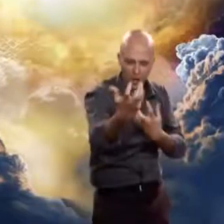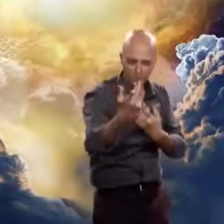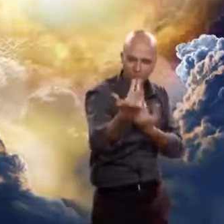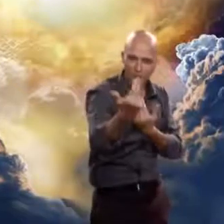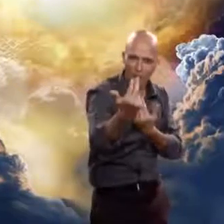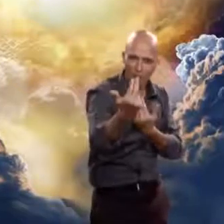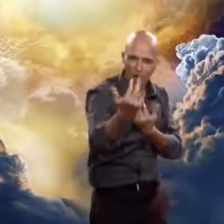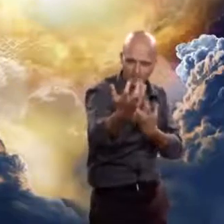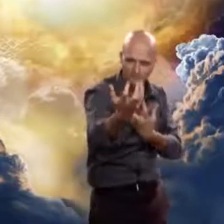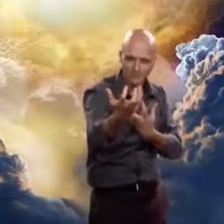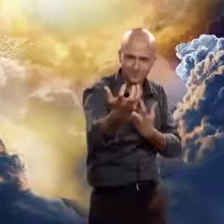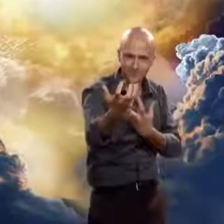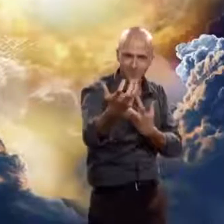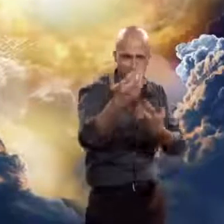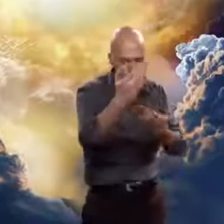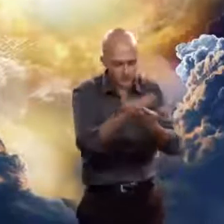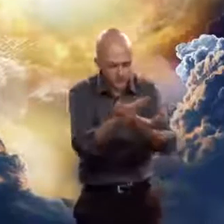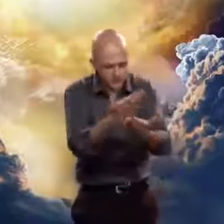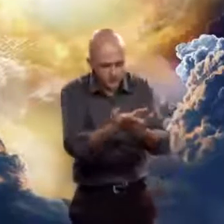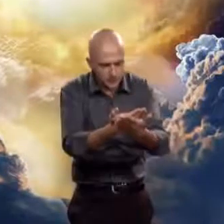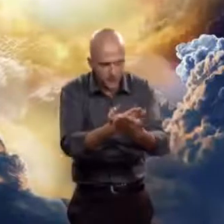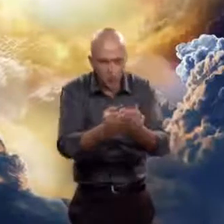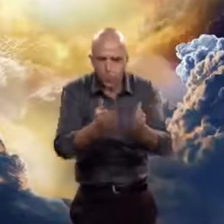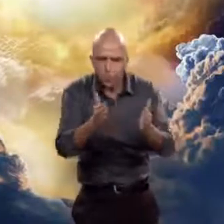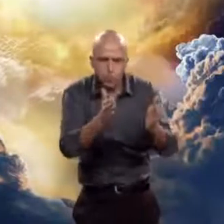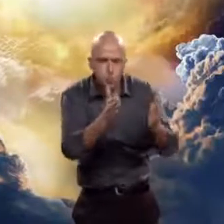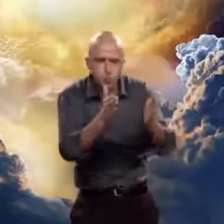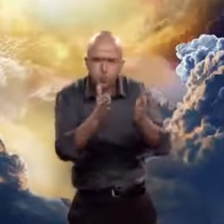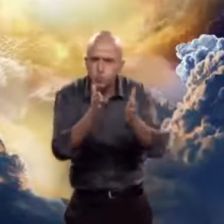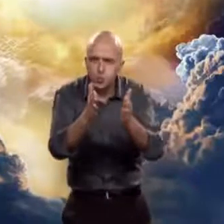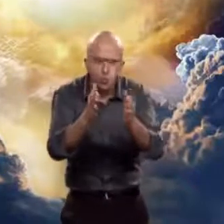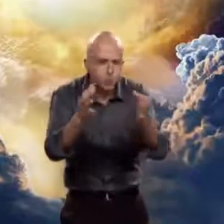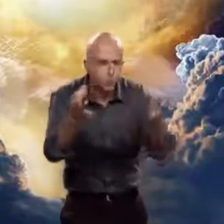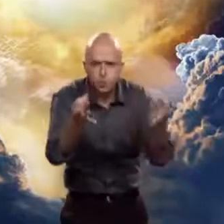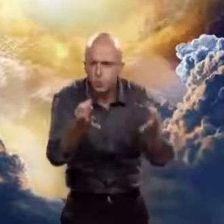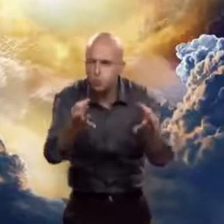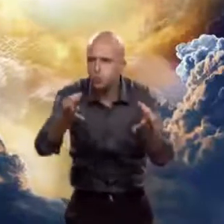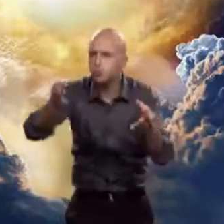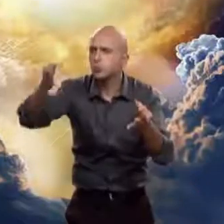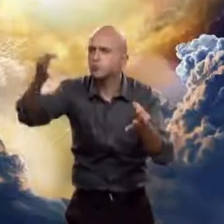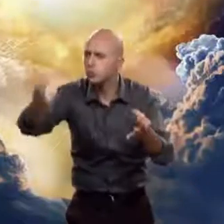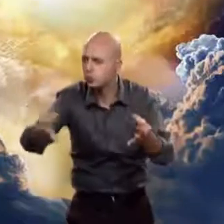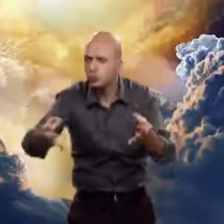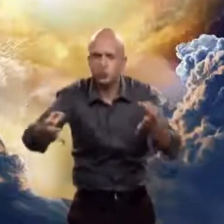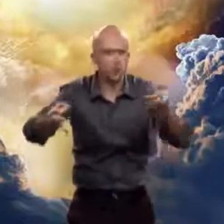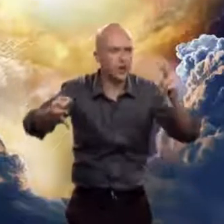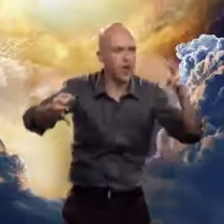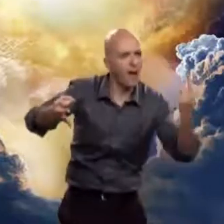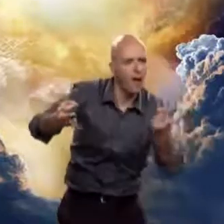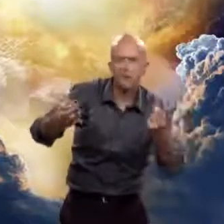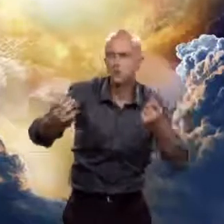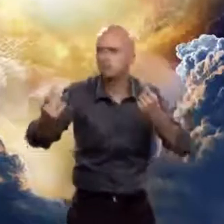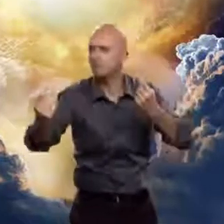fará lembrar tudo o que eu lhes disse. Mas os ensinos de Cristo devem ter sido previamente armazenados na mente, a fim